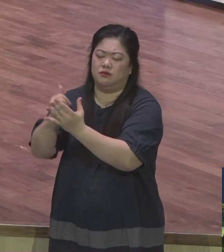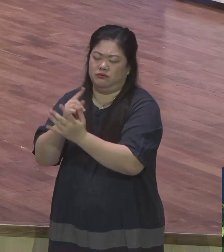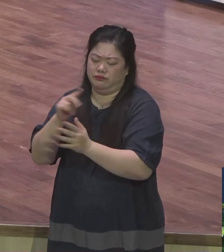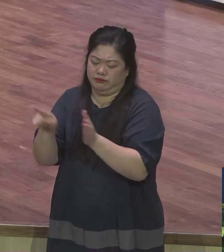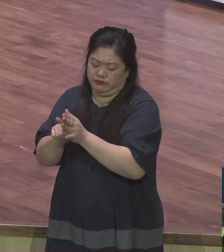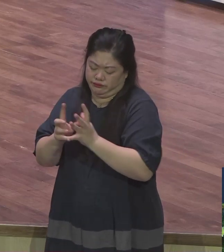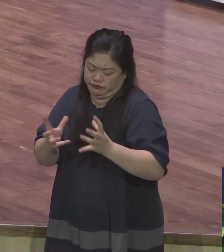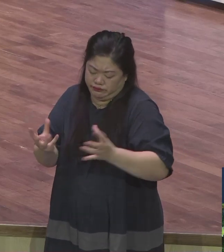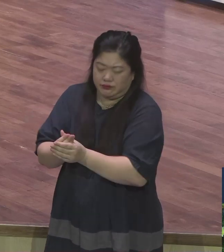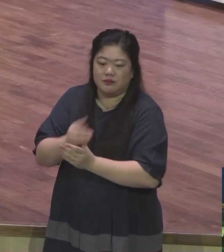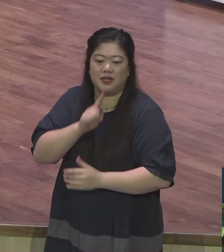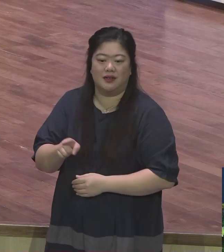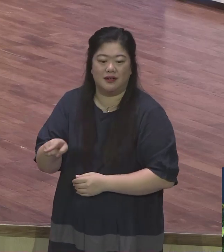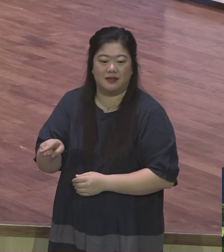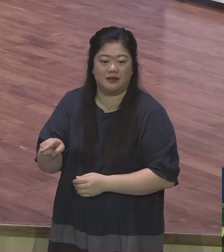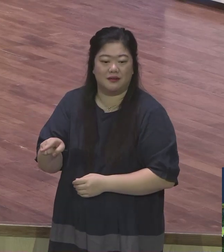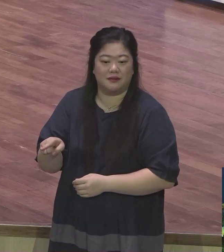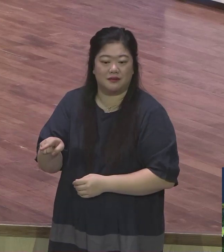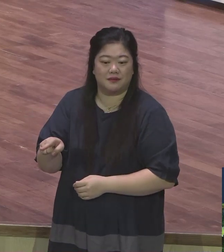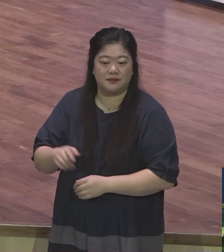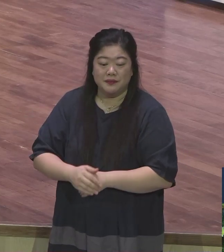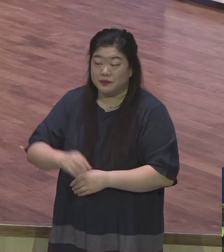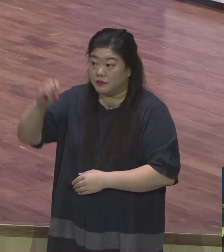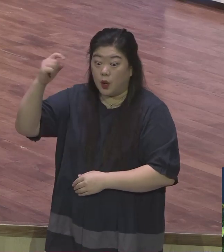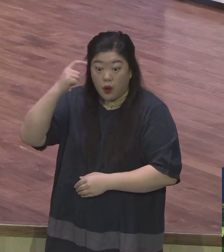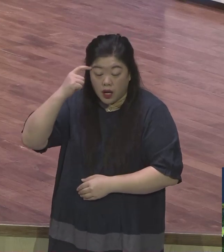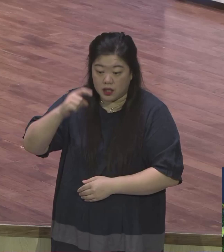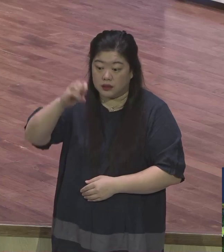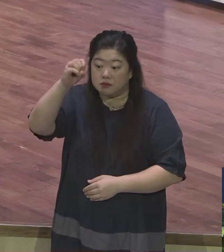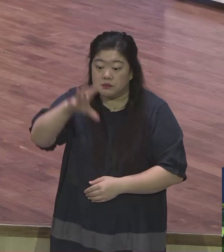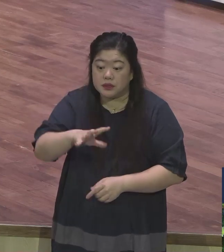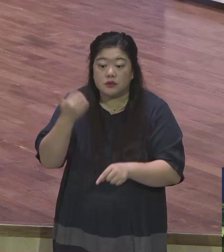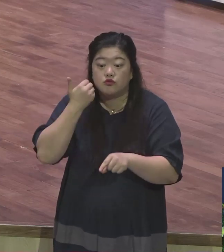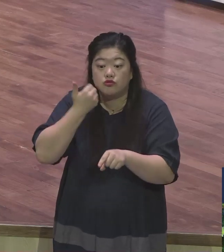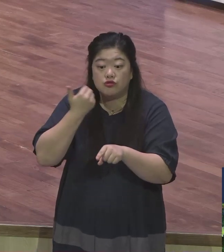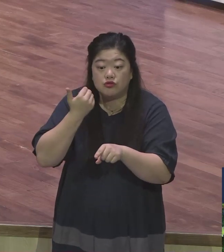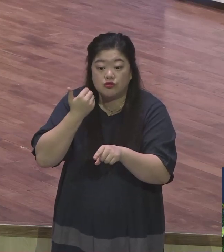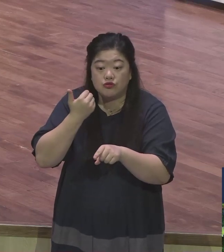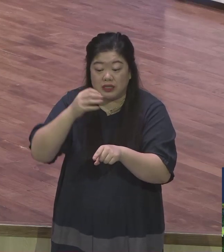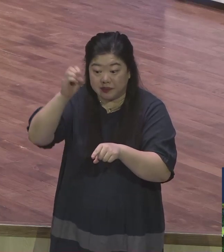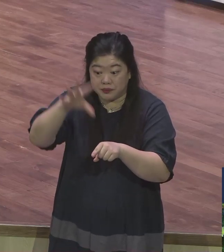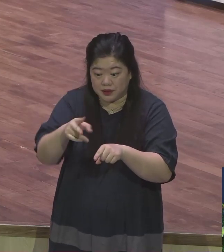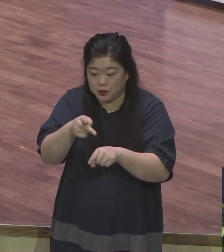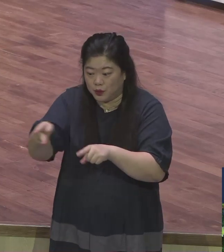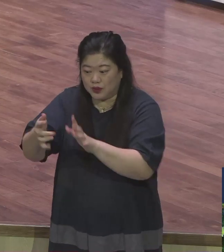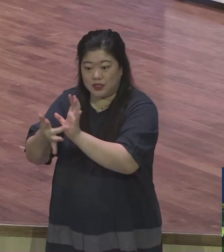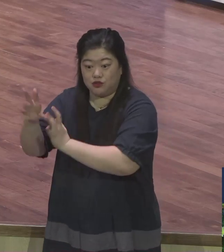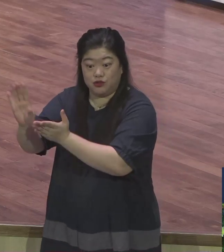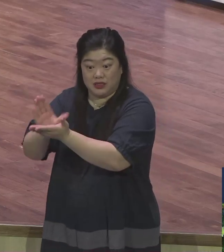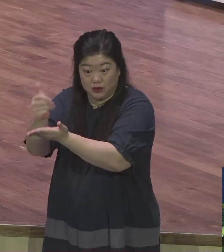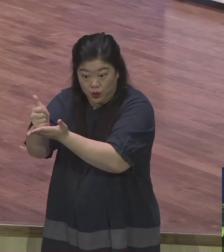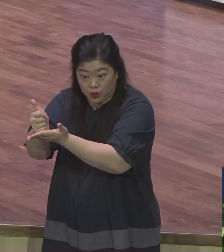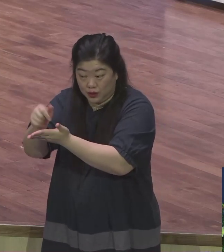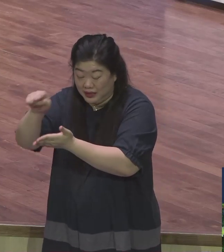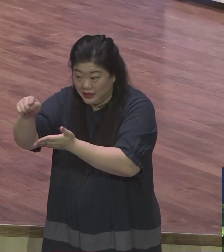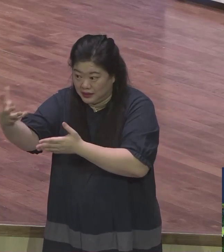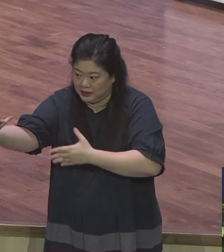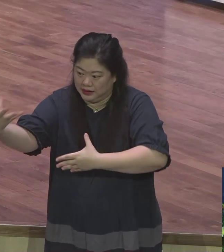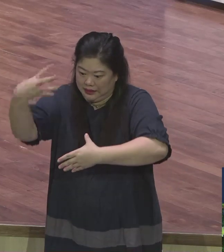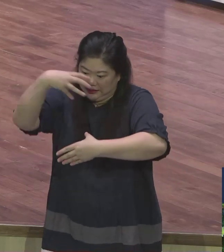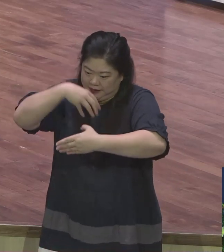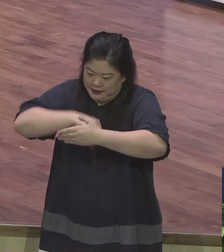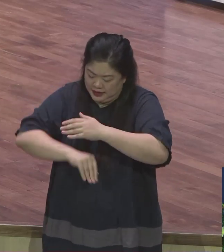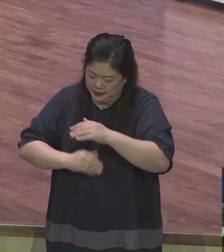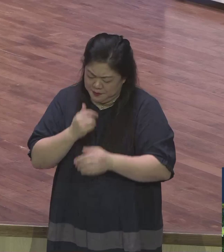예수 그리스도의 옷을 입자는 겁니다. 빛이신 예수 그리스도로 가진되고 뿌리내고 체질되어질 때 우리 속에